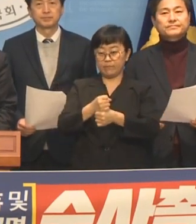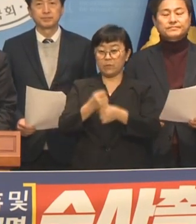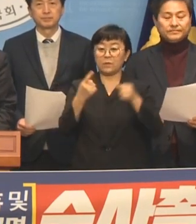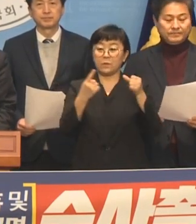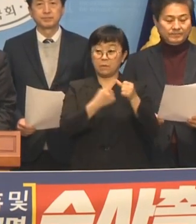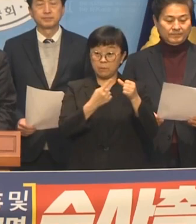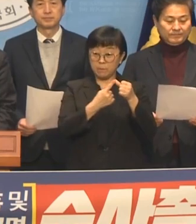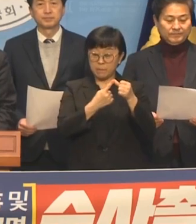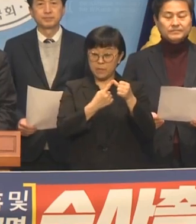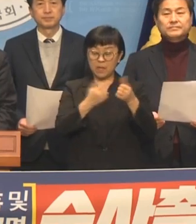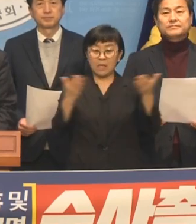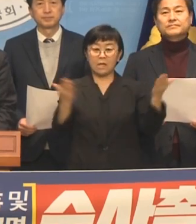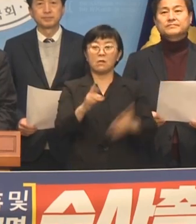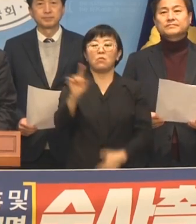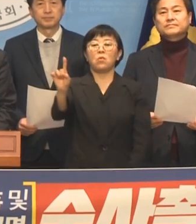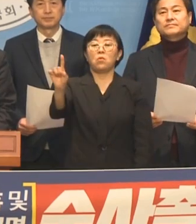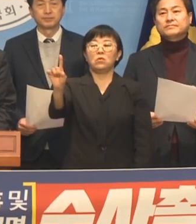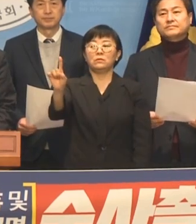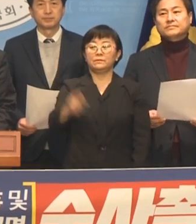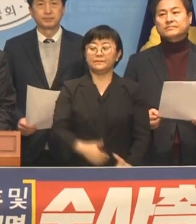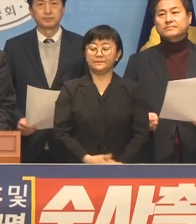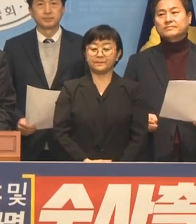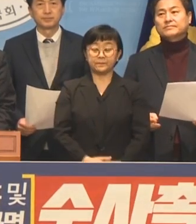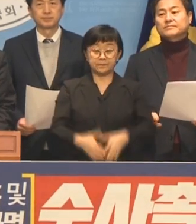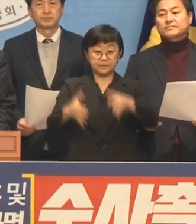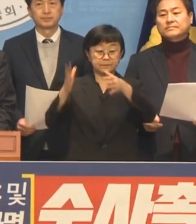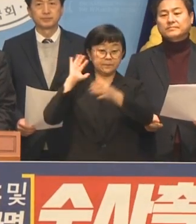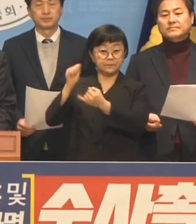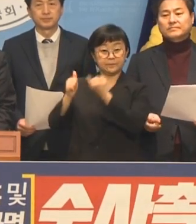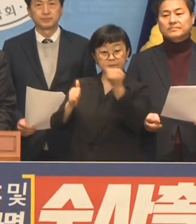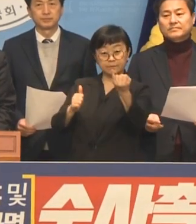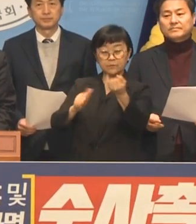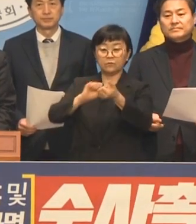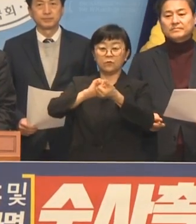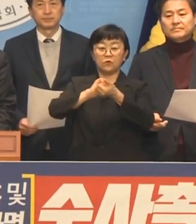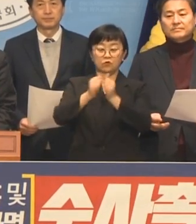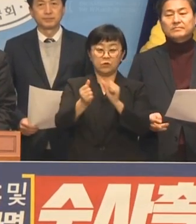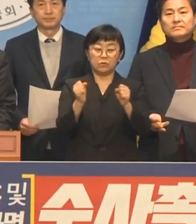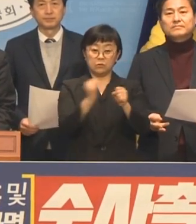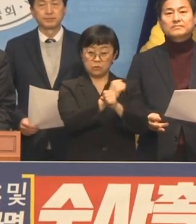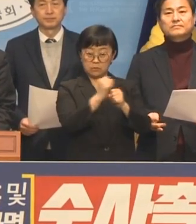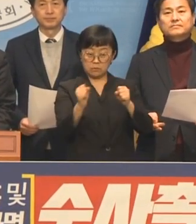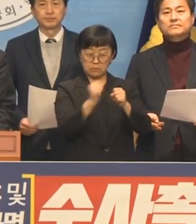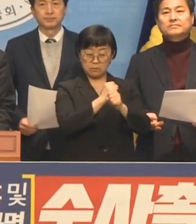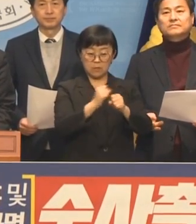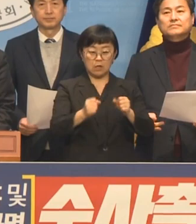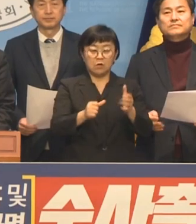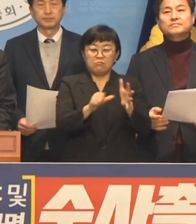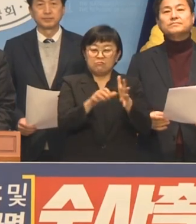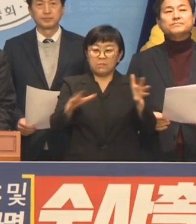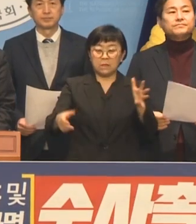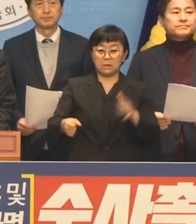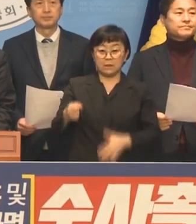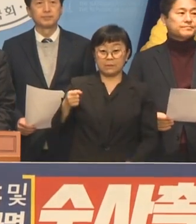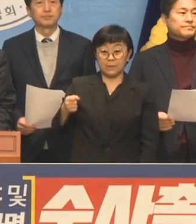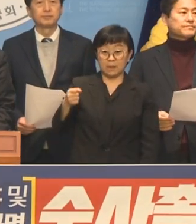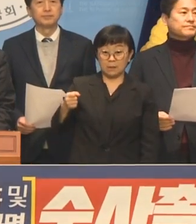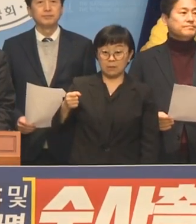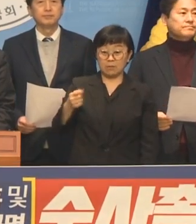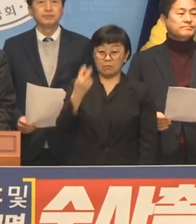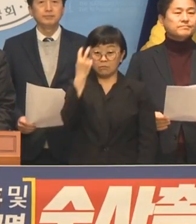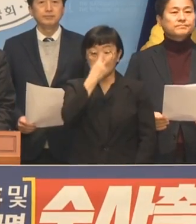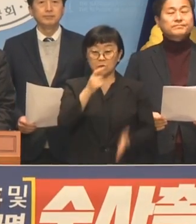번째 업무는 김건희 여사 주가 조작, 명품백